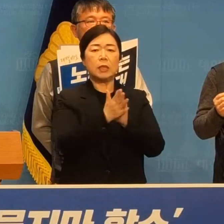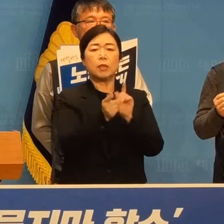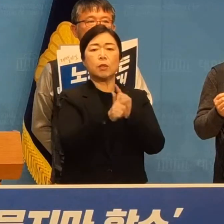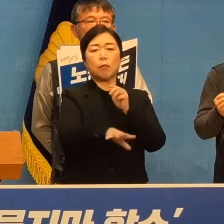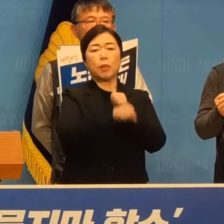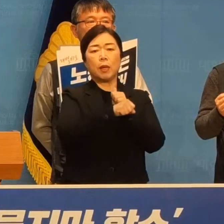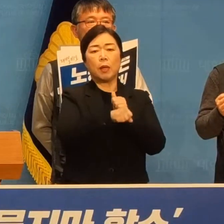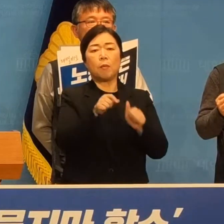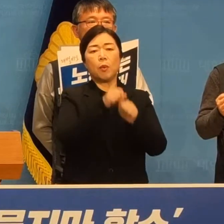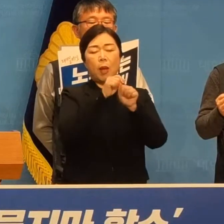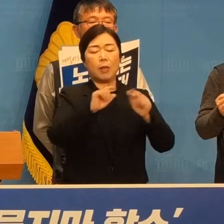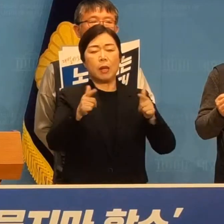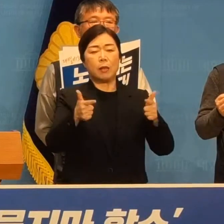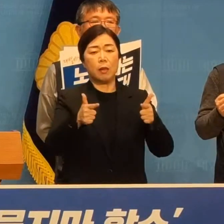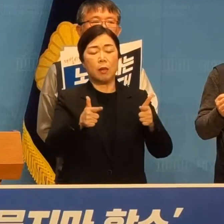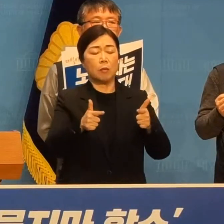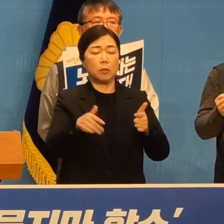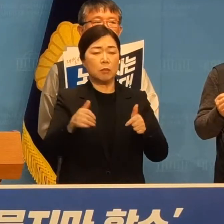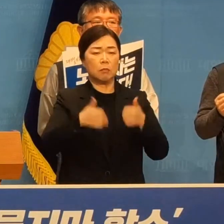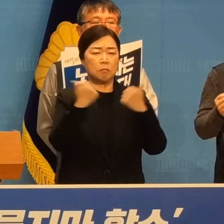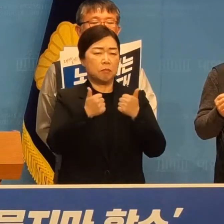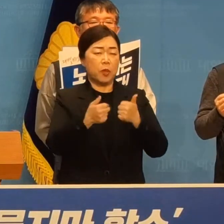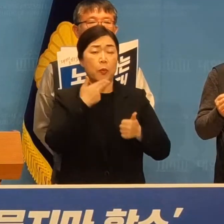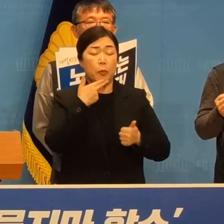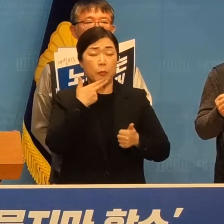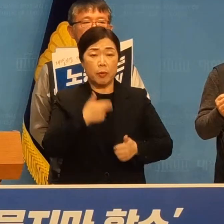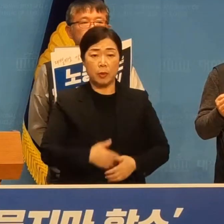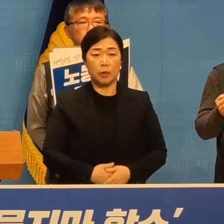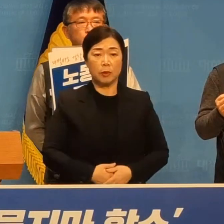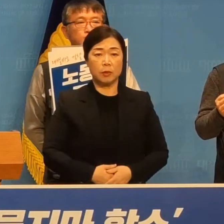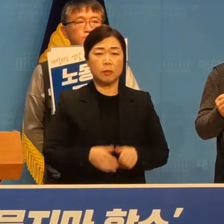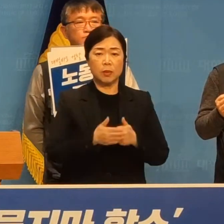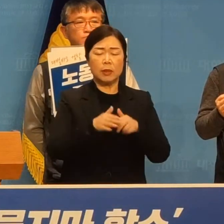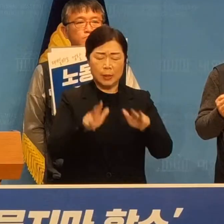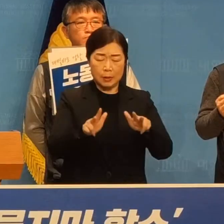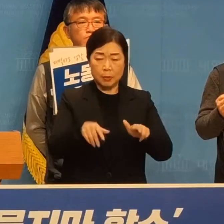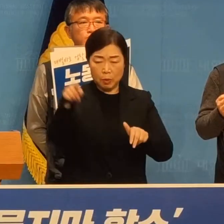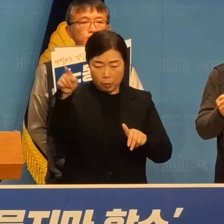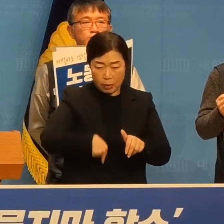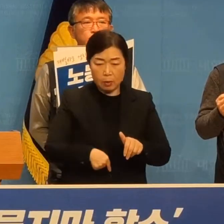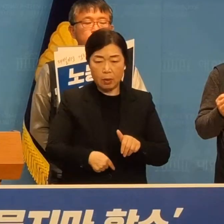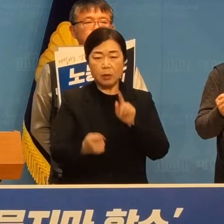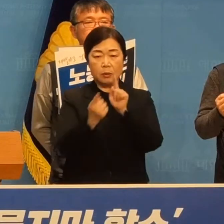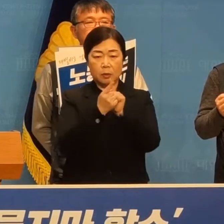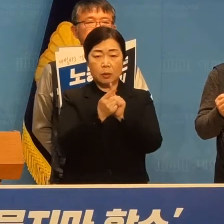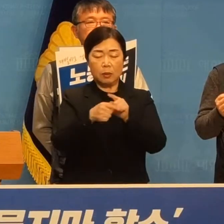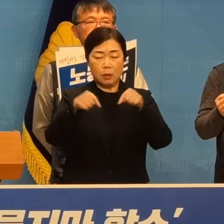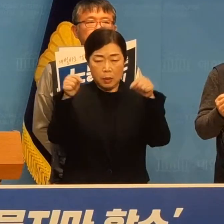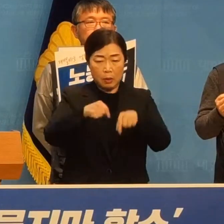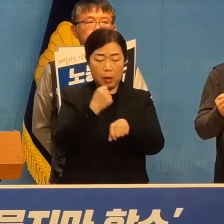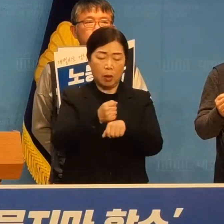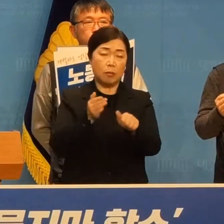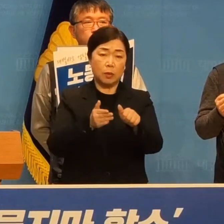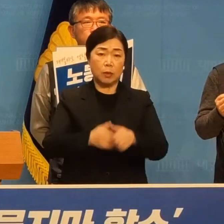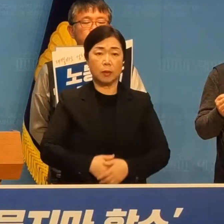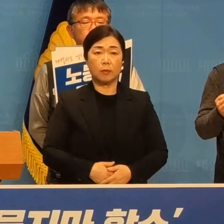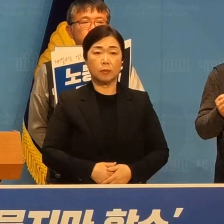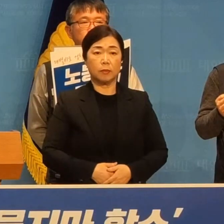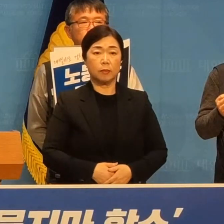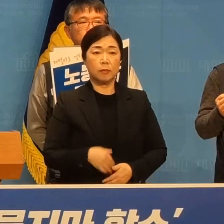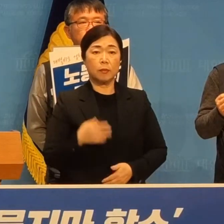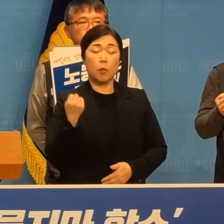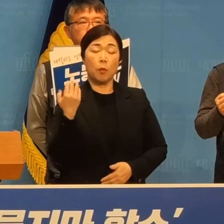과오를 인정하고 비정규직 판매 노동자와 교섭에 임해야 합니다. 얼마 전 다 알고 있다시피 노조법 2,